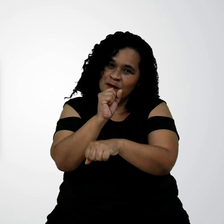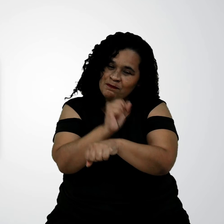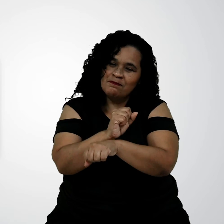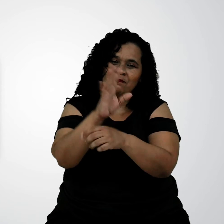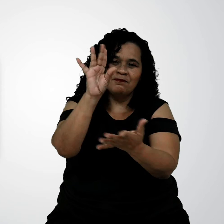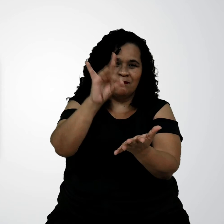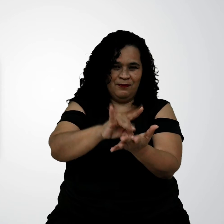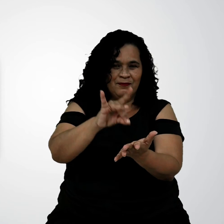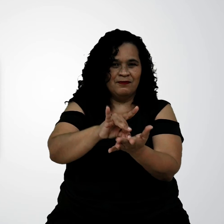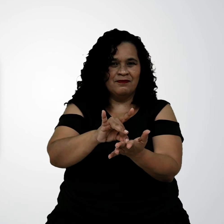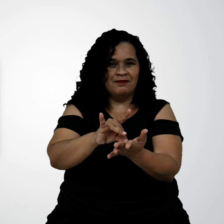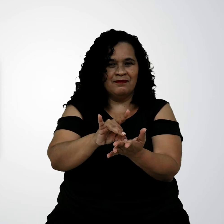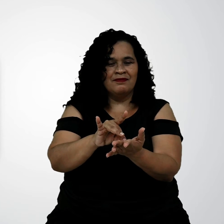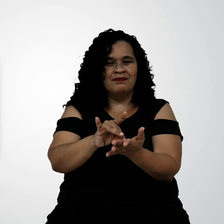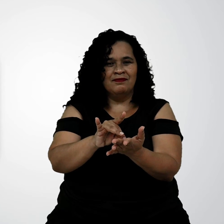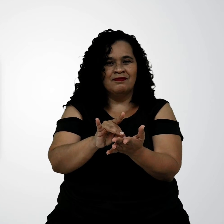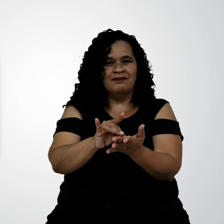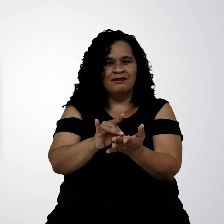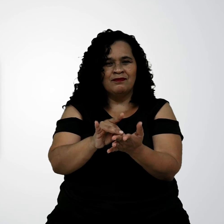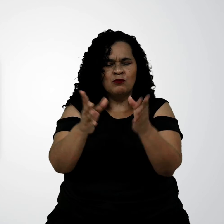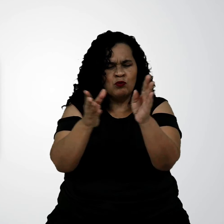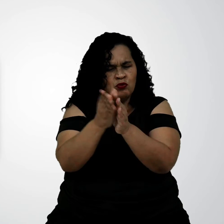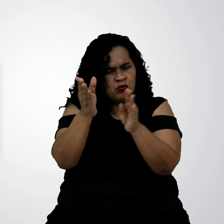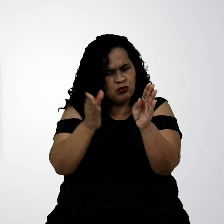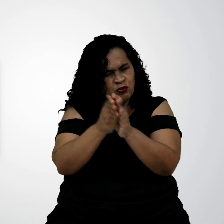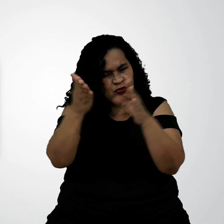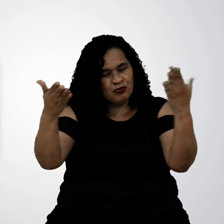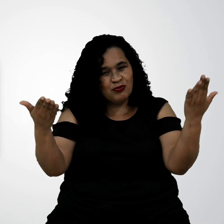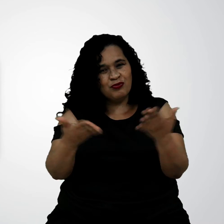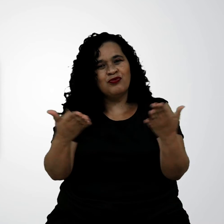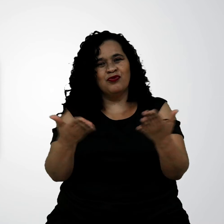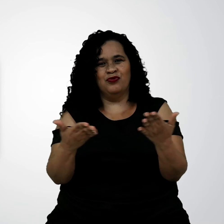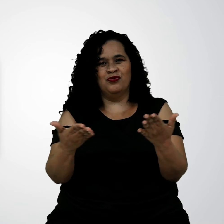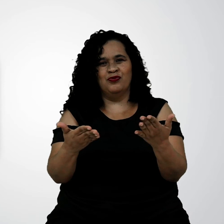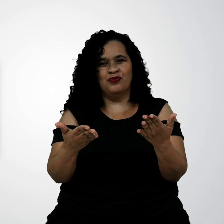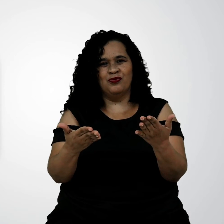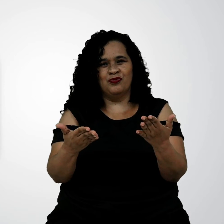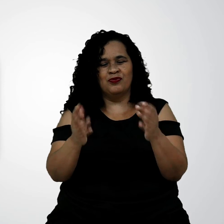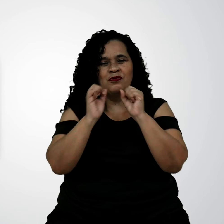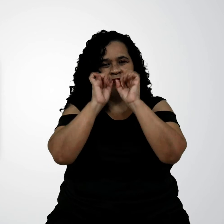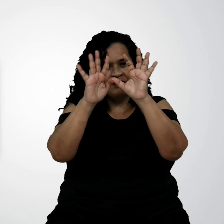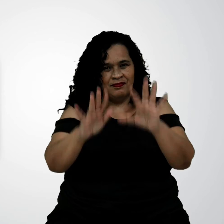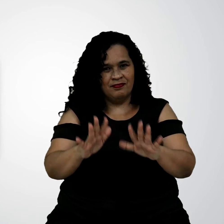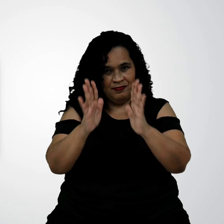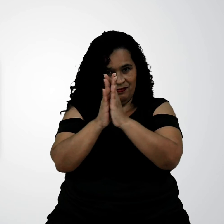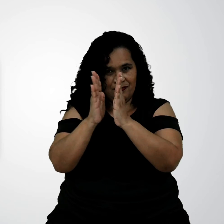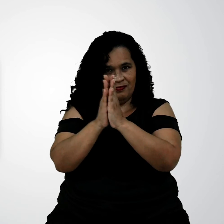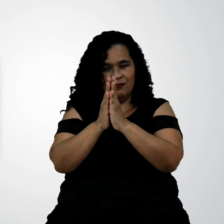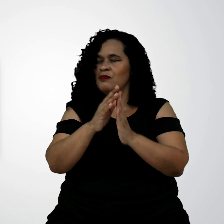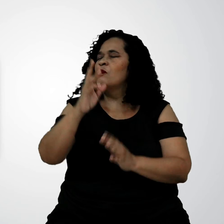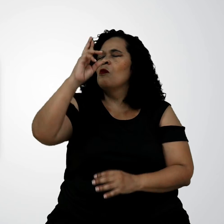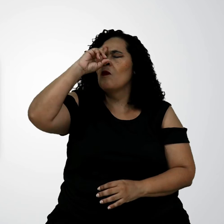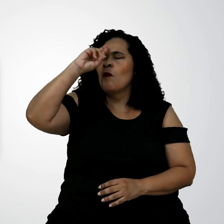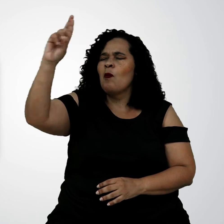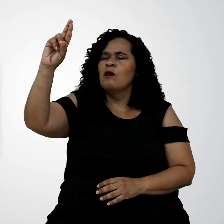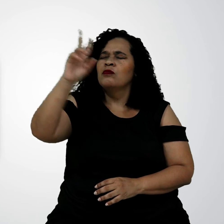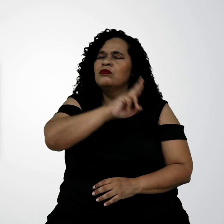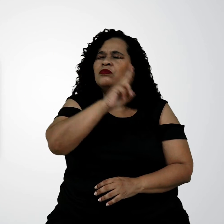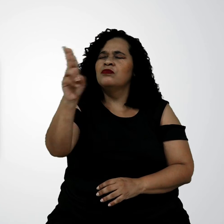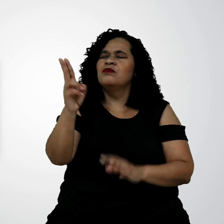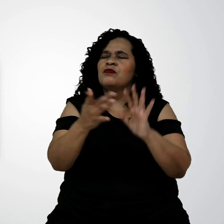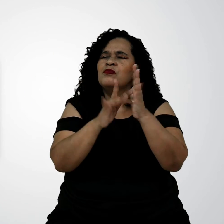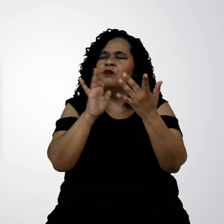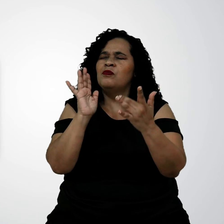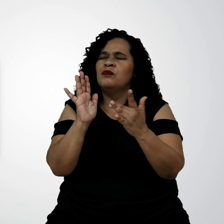tenha falado ao seu coração e o que eu posso fazer agora é orar contigo. Senhor, em nome de Jesus,